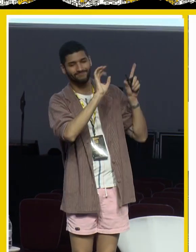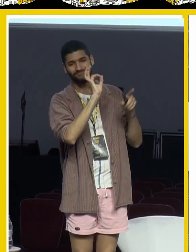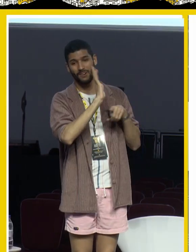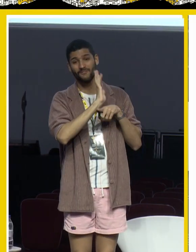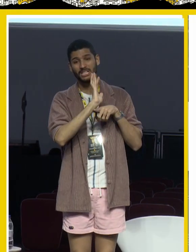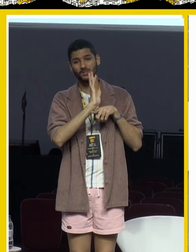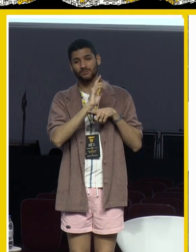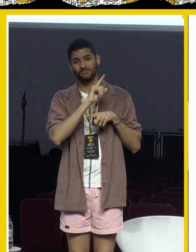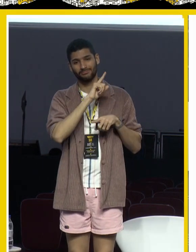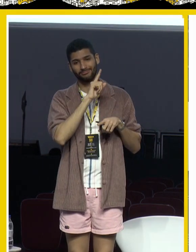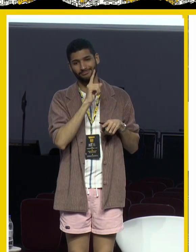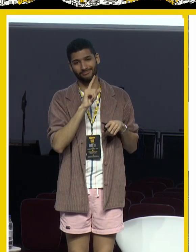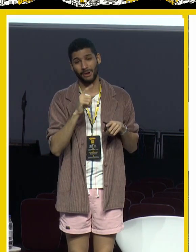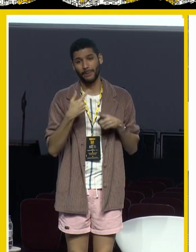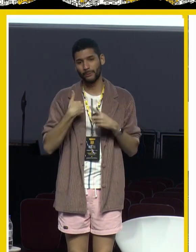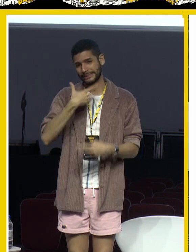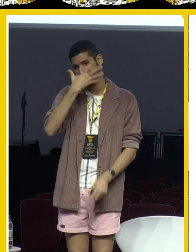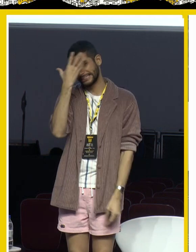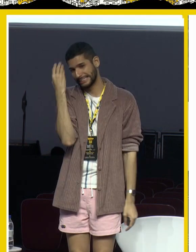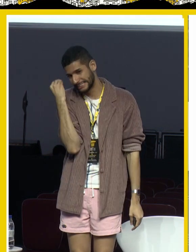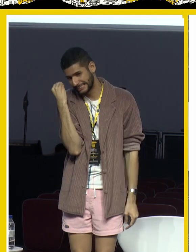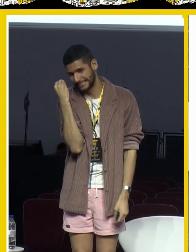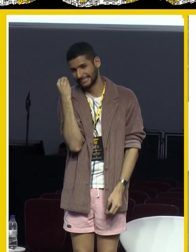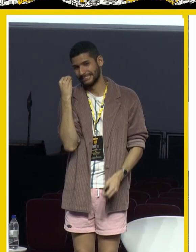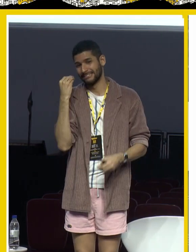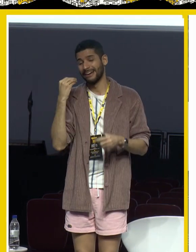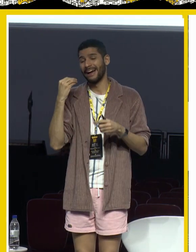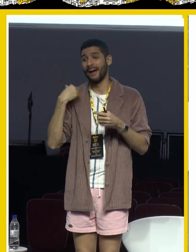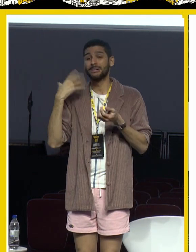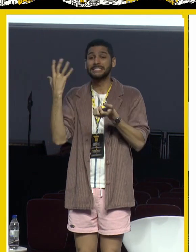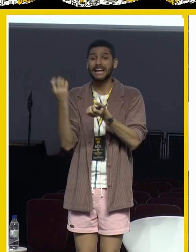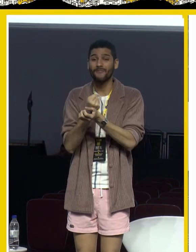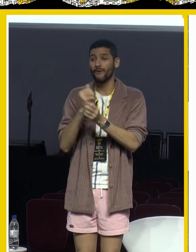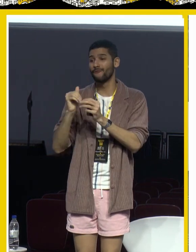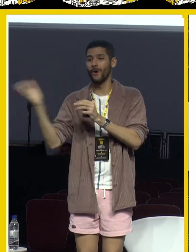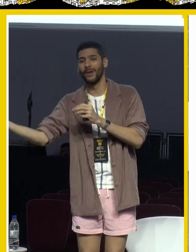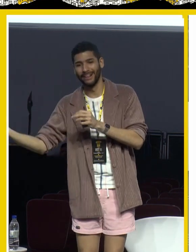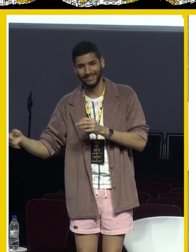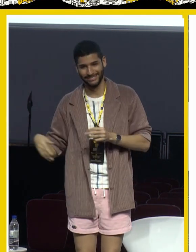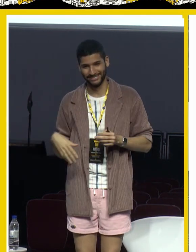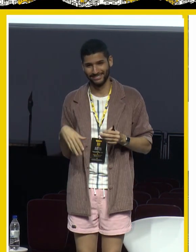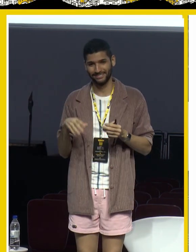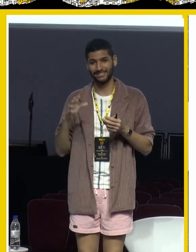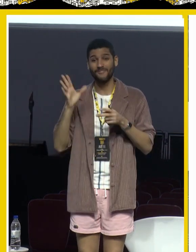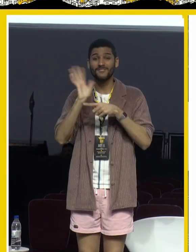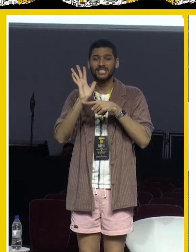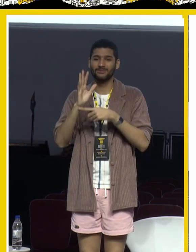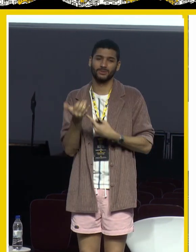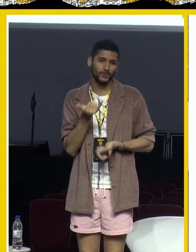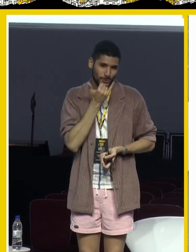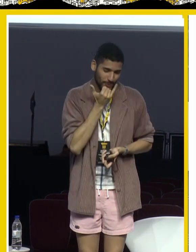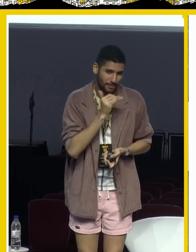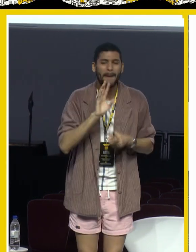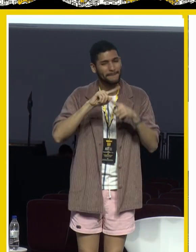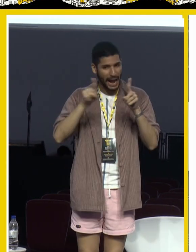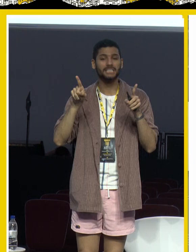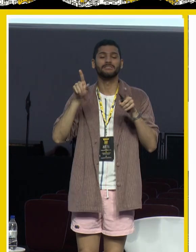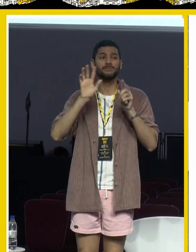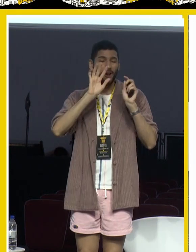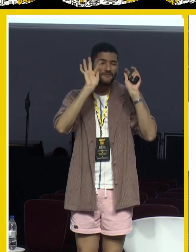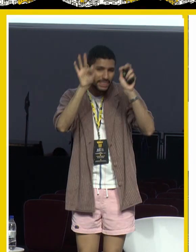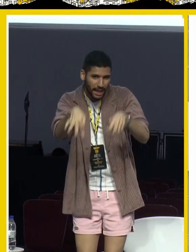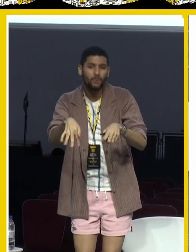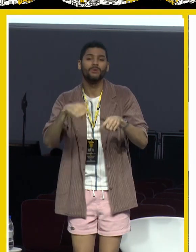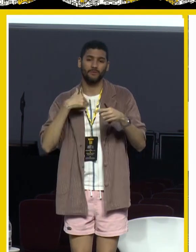é não tem nenhum vídeo não trouxe um vídeo pra vocês porque eu esqueci eu salvei é o vídeo não